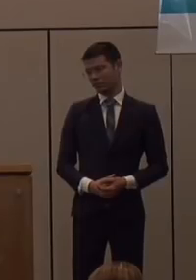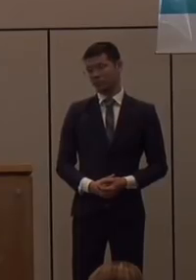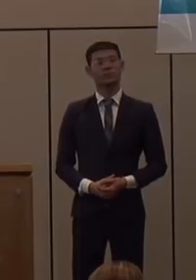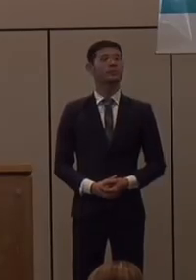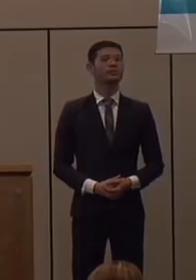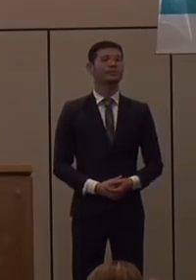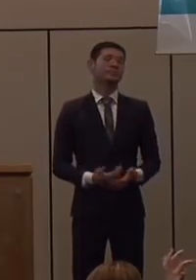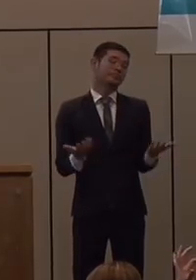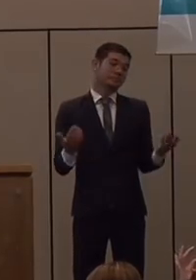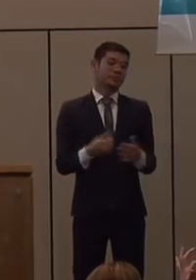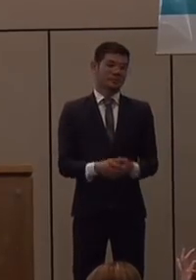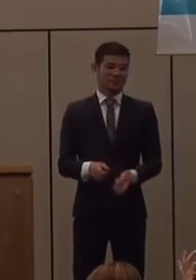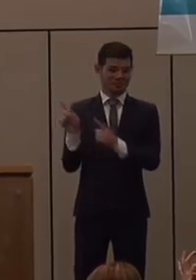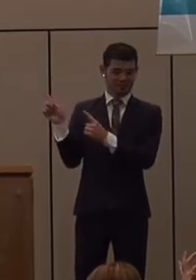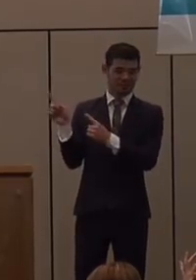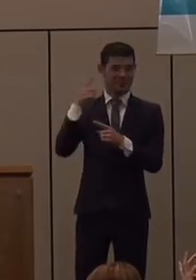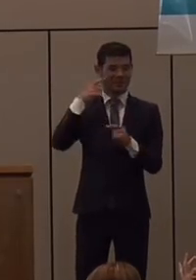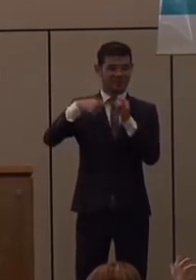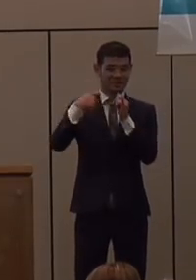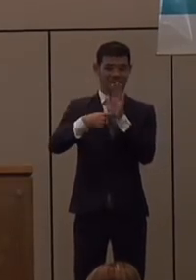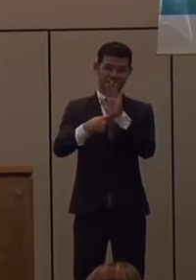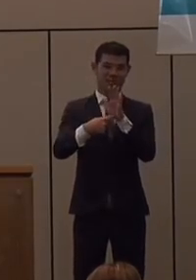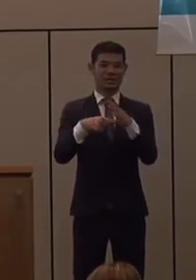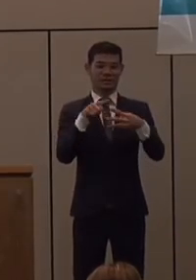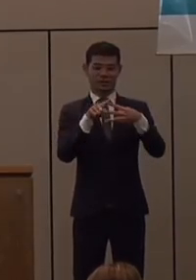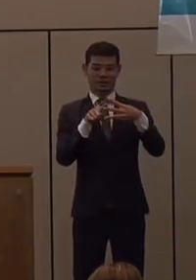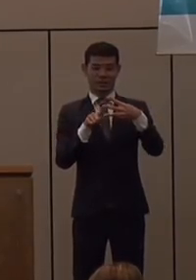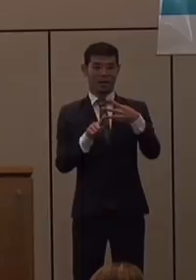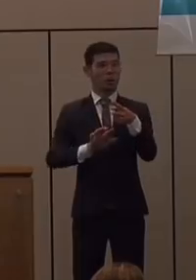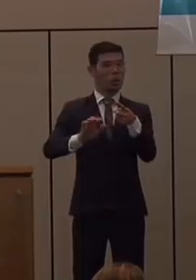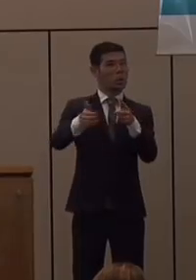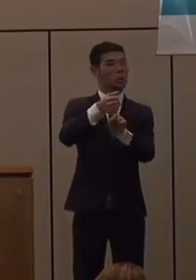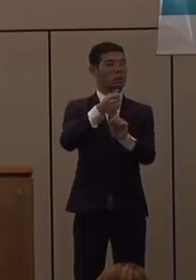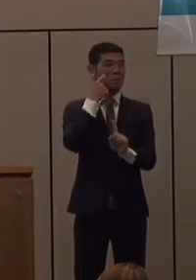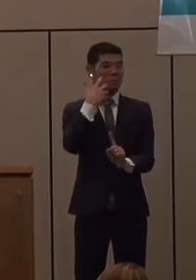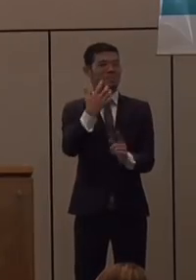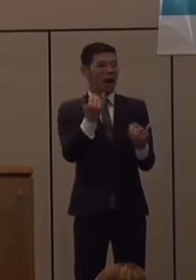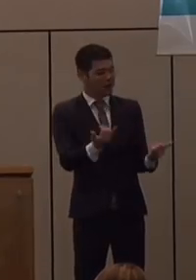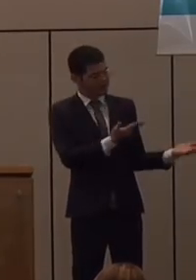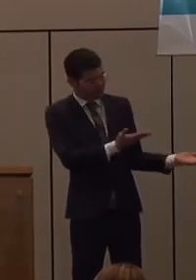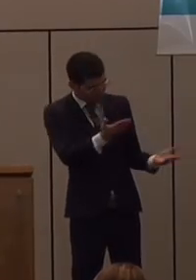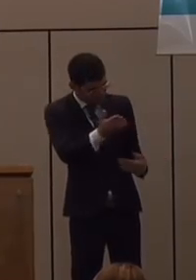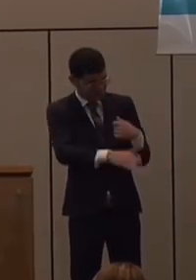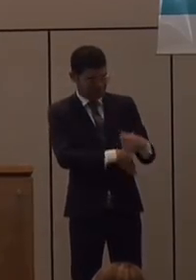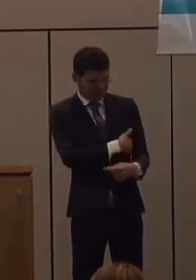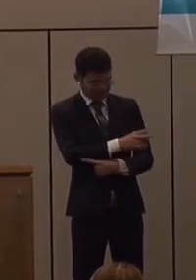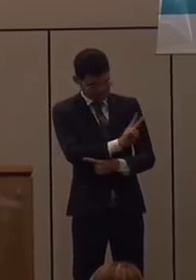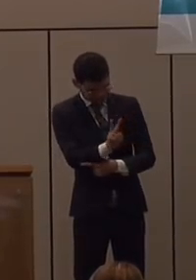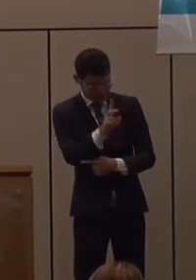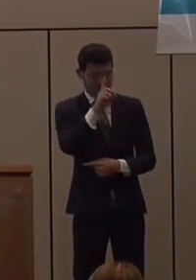bueno ahí pudimos ver en el vídeo los tres grandes logros y ahora sí viceministra niell que